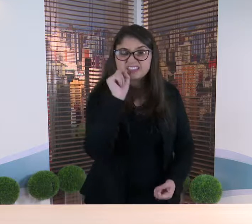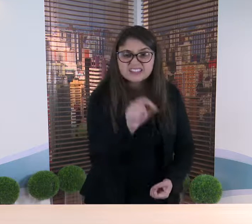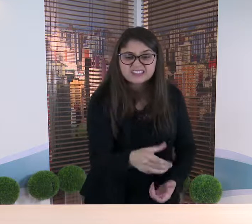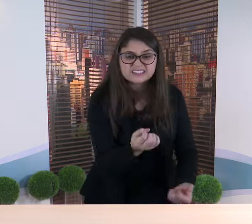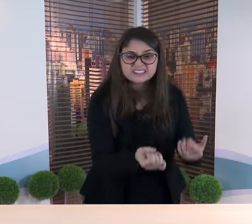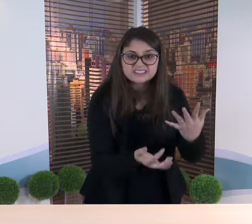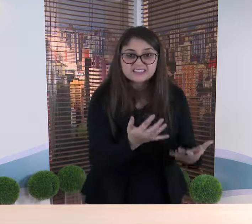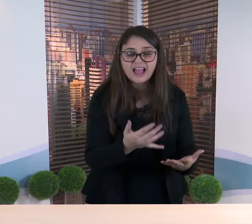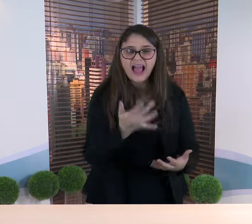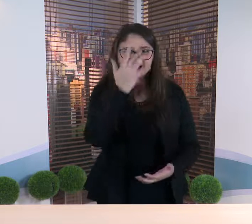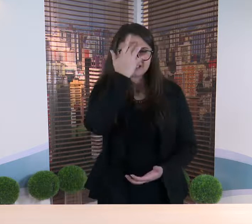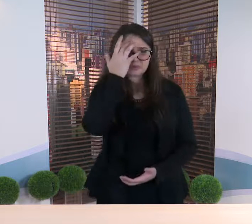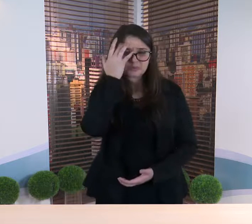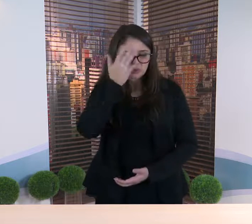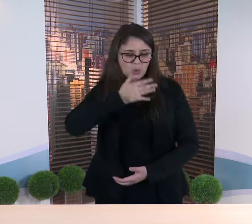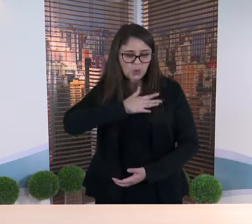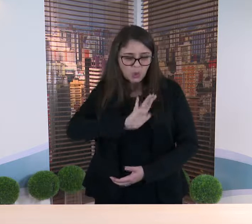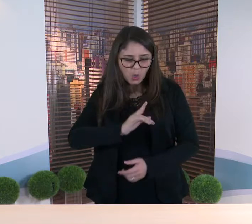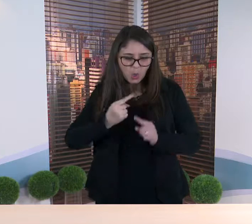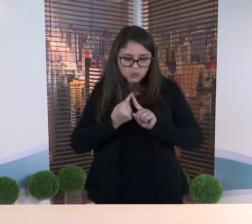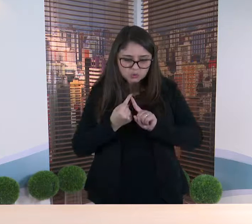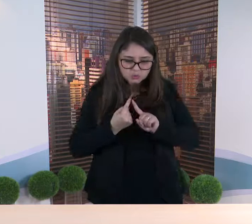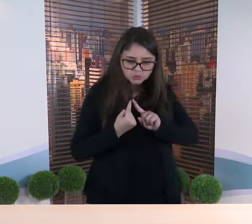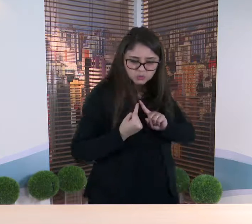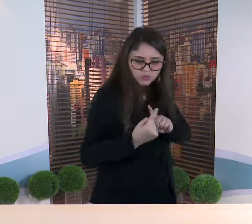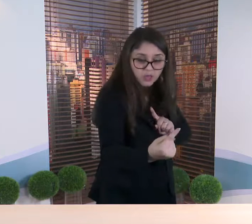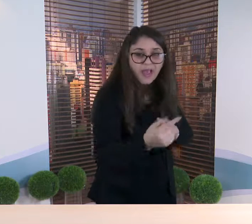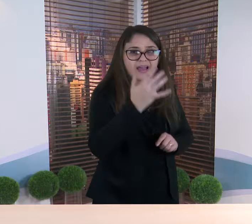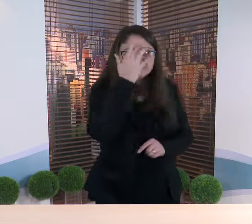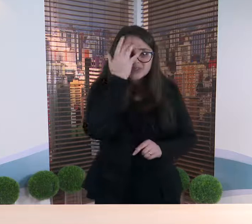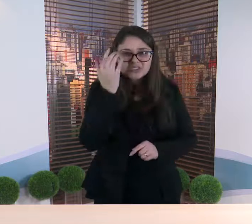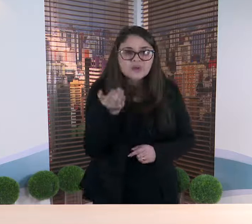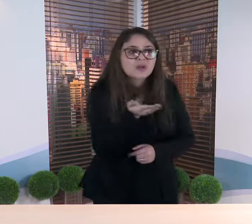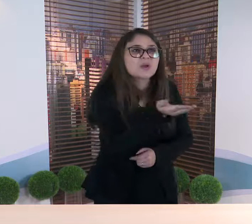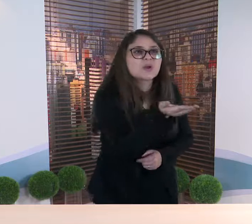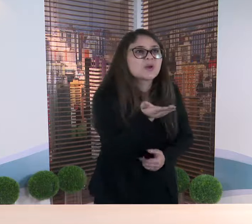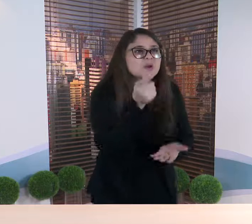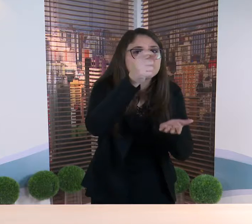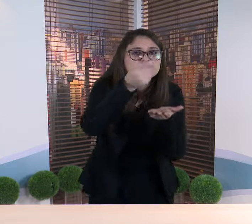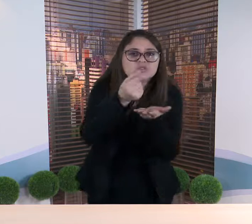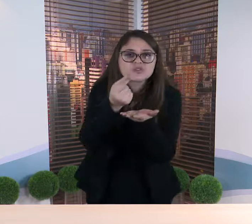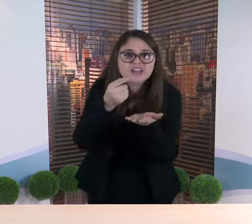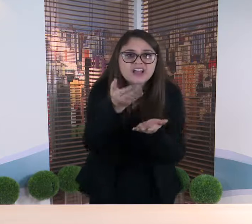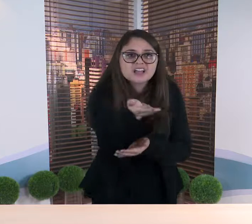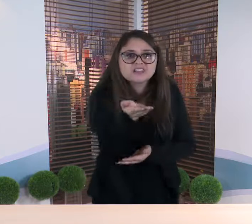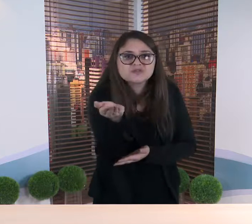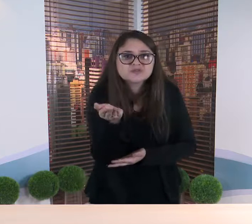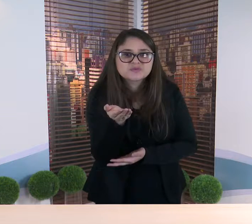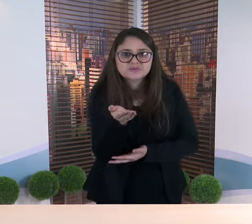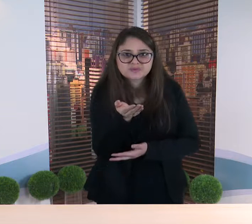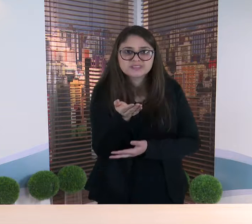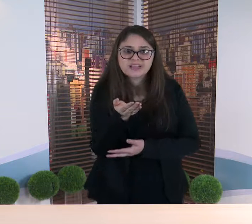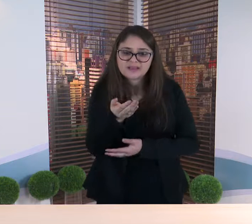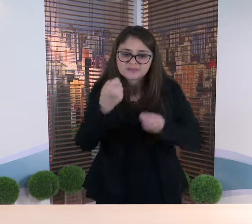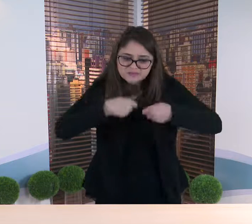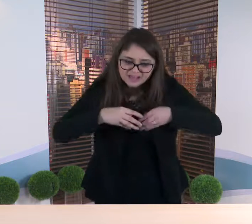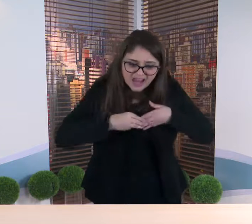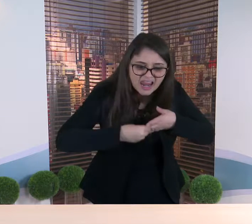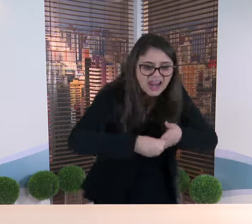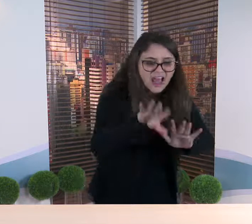lugar os rejeitados da cidade, pedindo esmolas aos passantes. Na pilha de cinzas, os cães brigavam